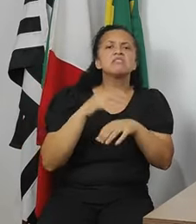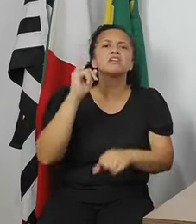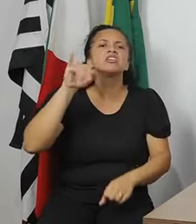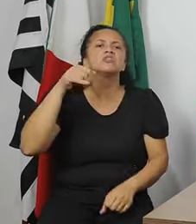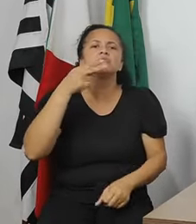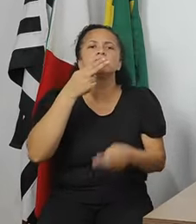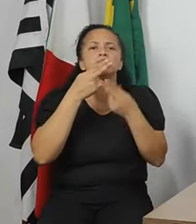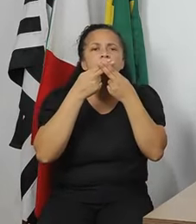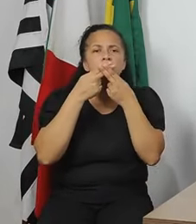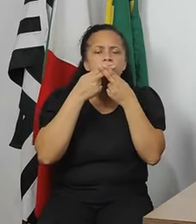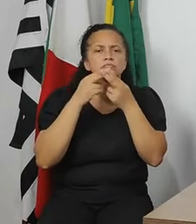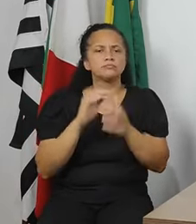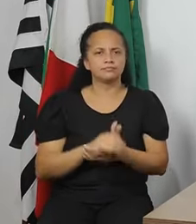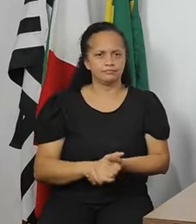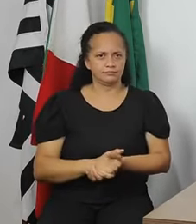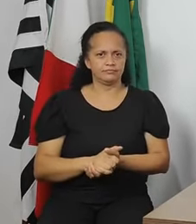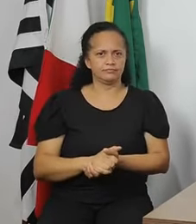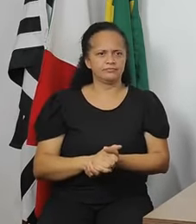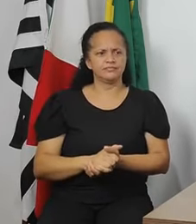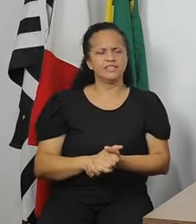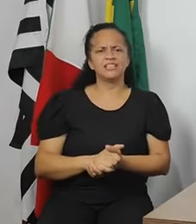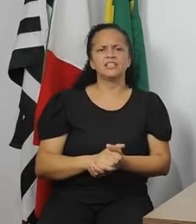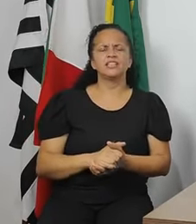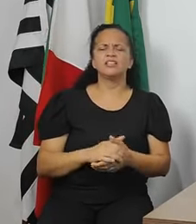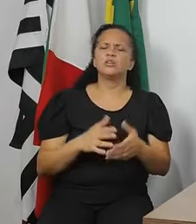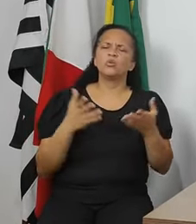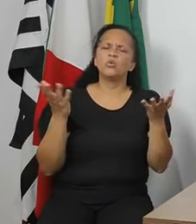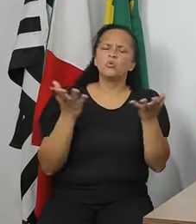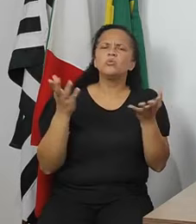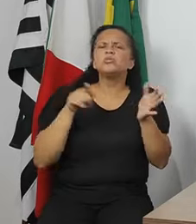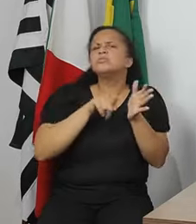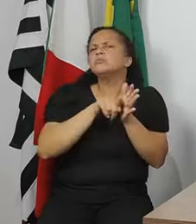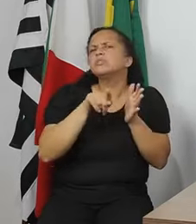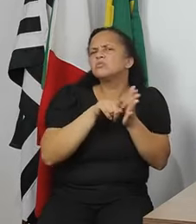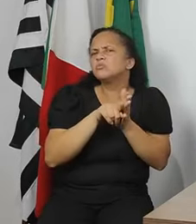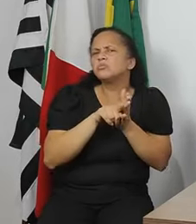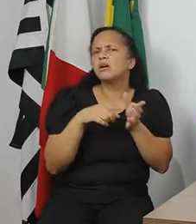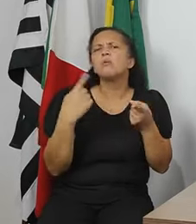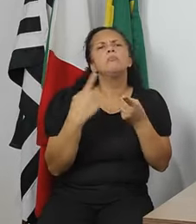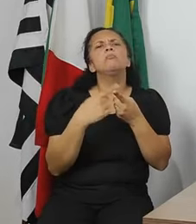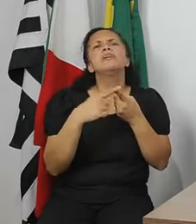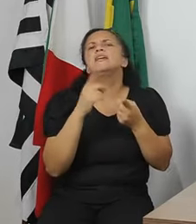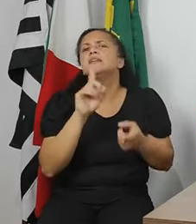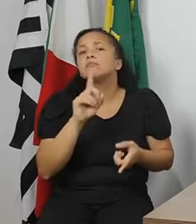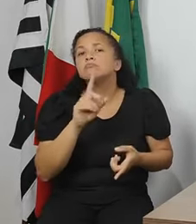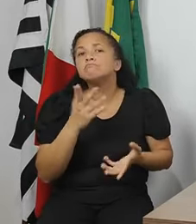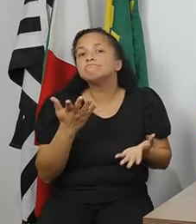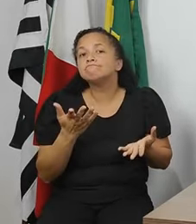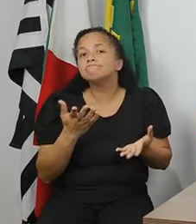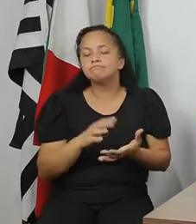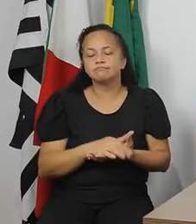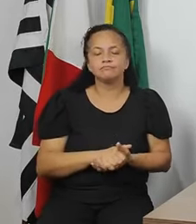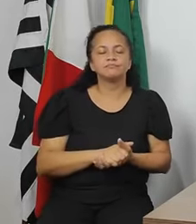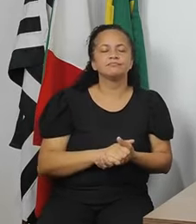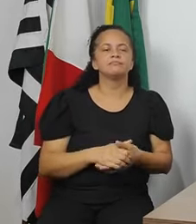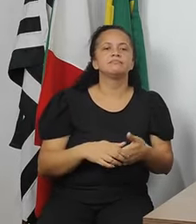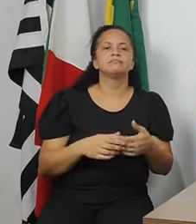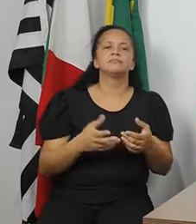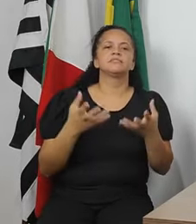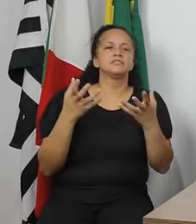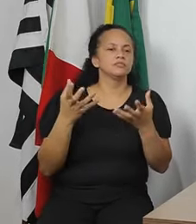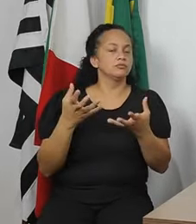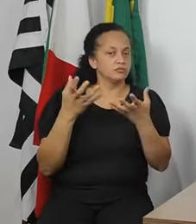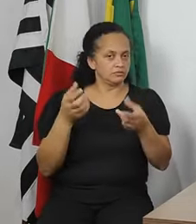E perguntar por que nós não devemos praticar, né? Então eu queria trazer aqui duas visões, né? A primeira visão que eu